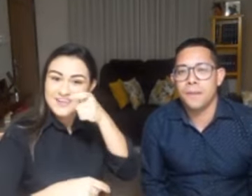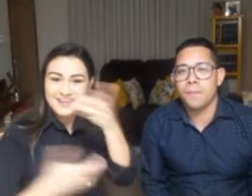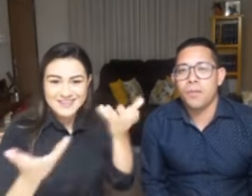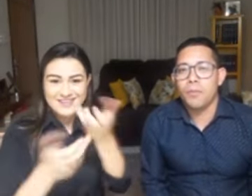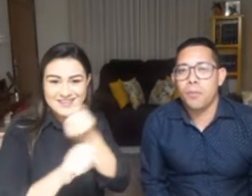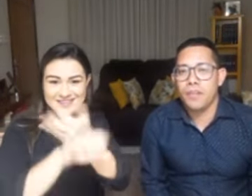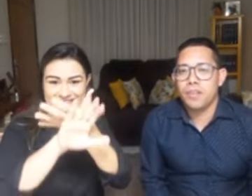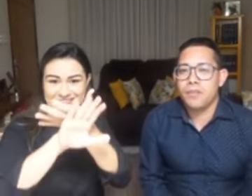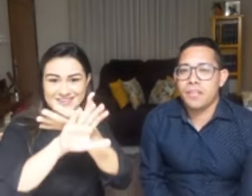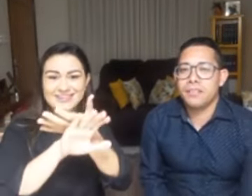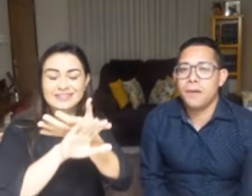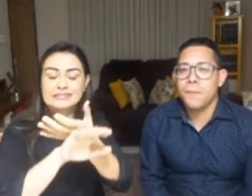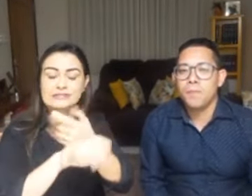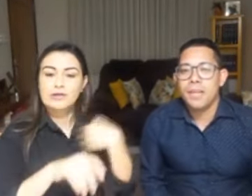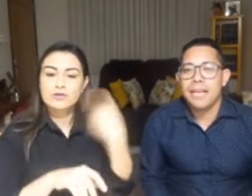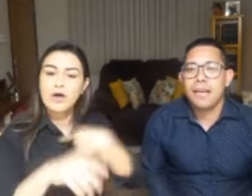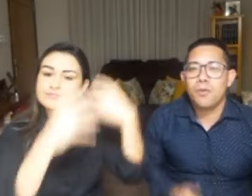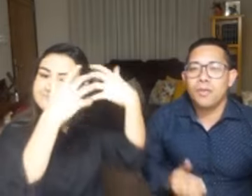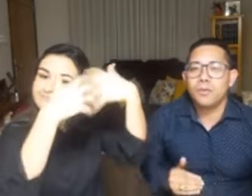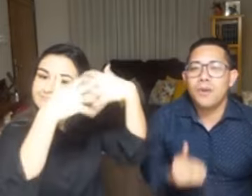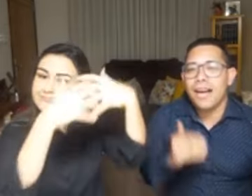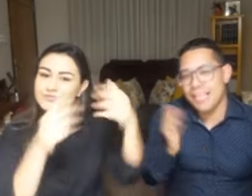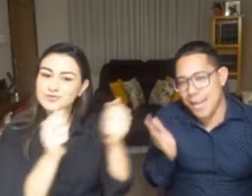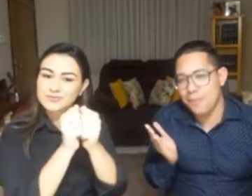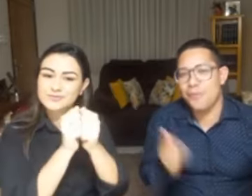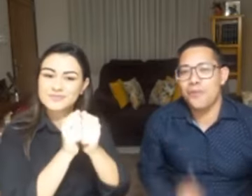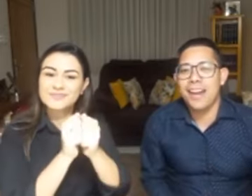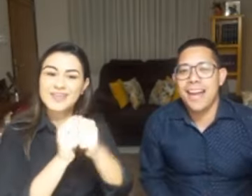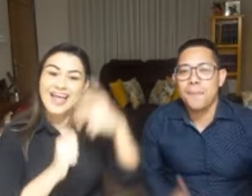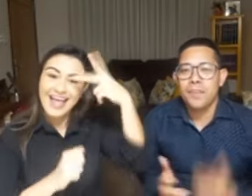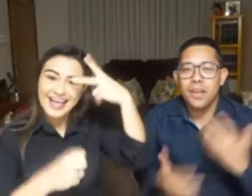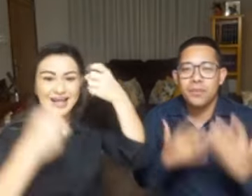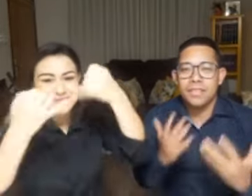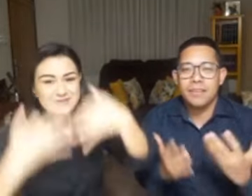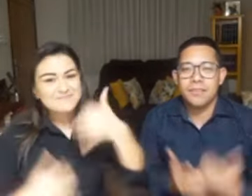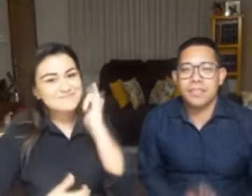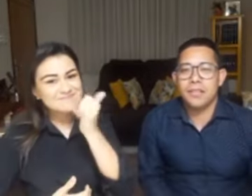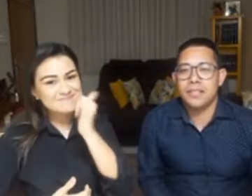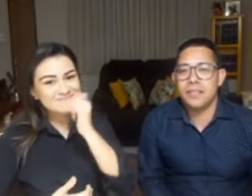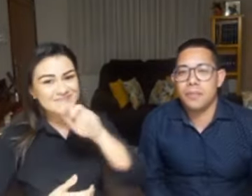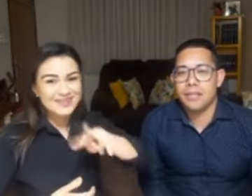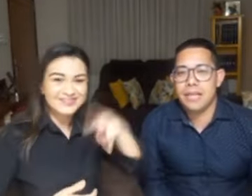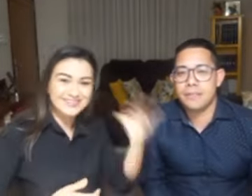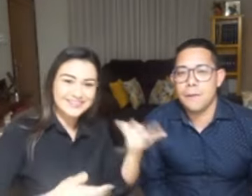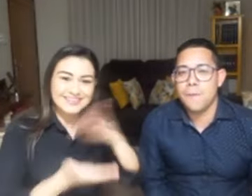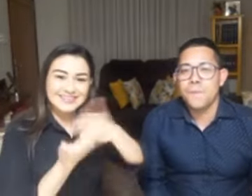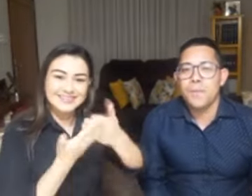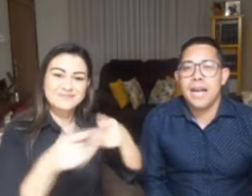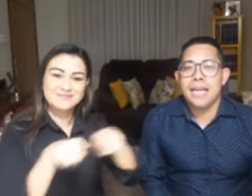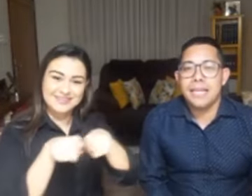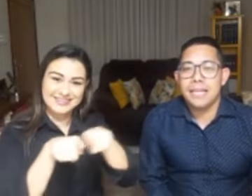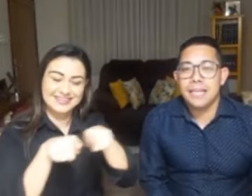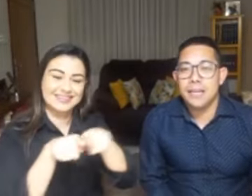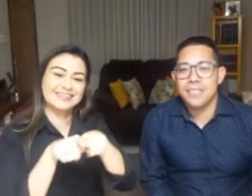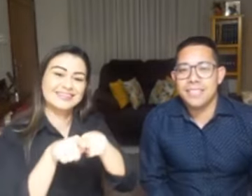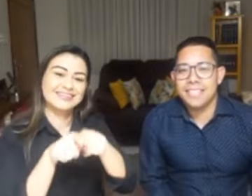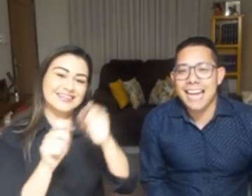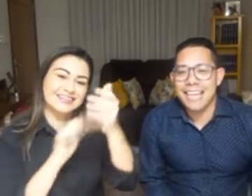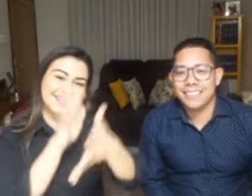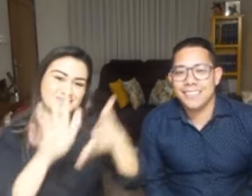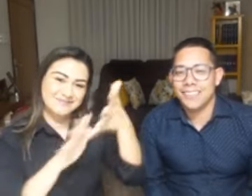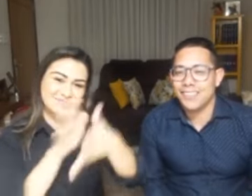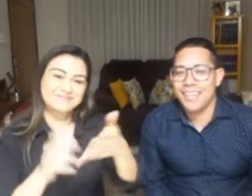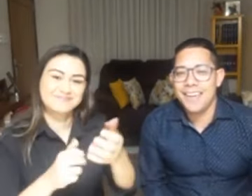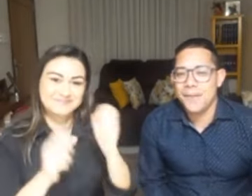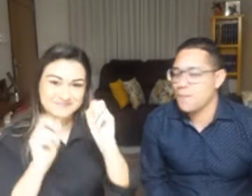desse momento de reflexão. E aí, quando a Kerma for falar, eu vou estar fazendo essa interpretação aí em língua de